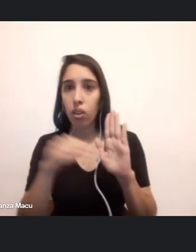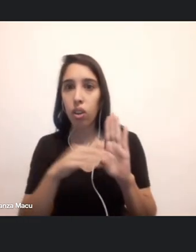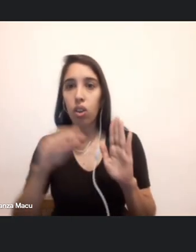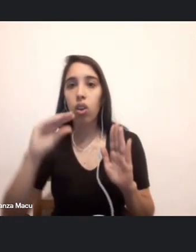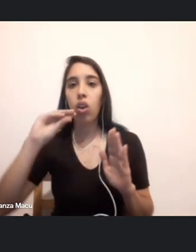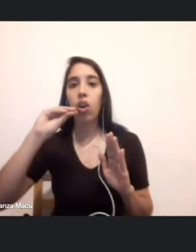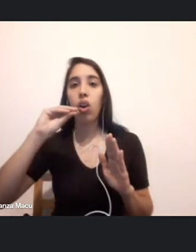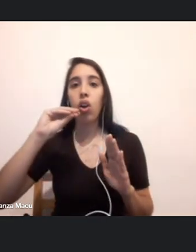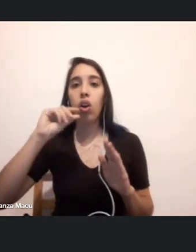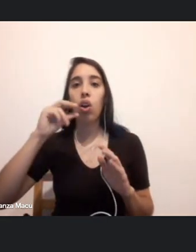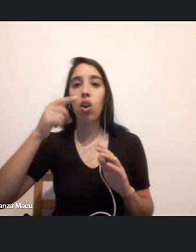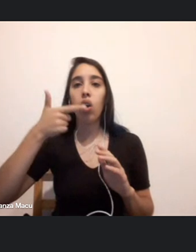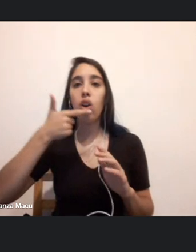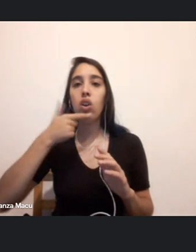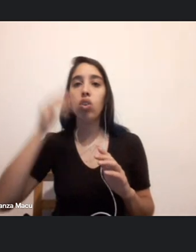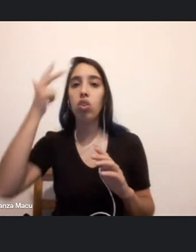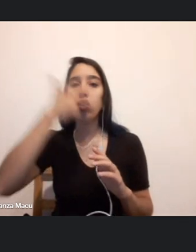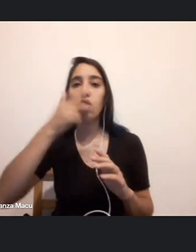es el que vimos hoy.